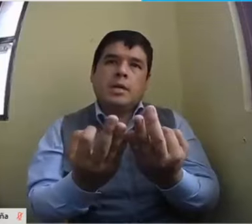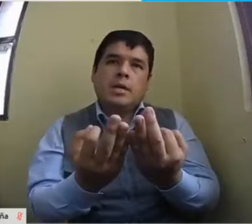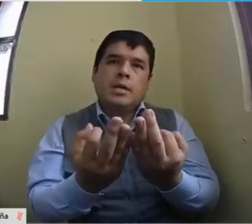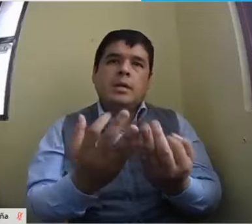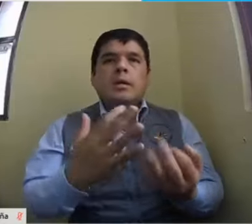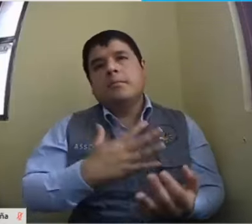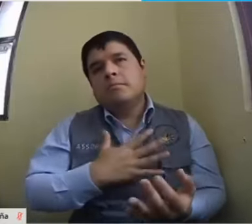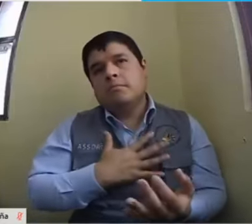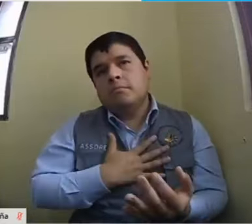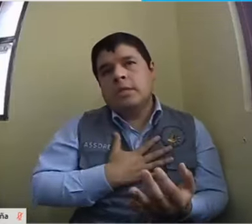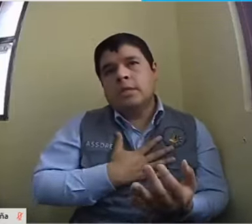familia.